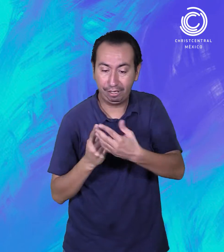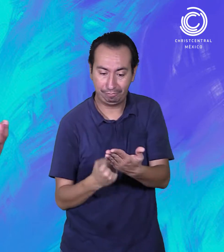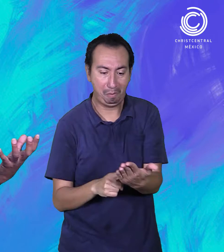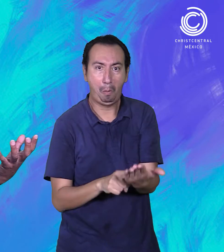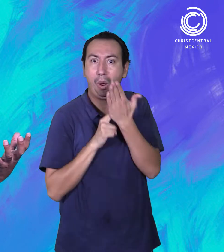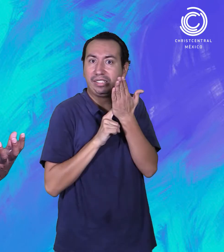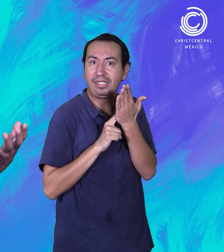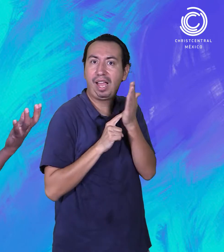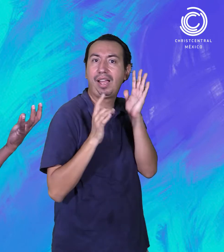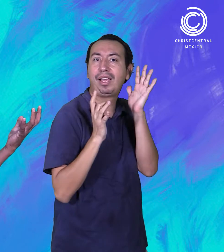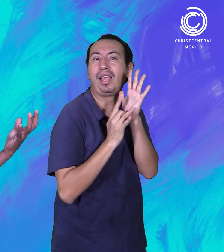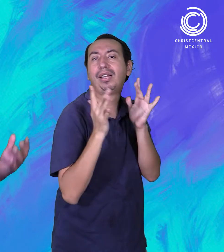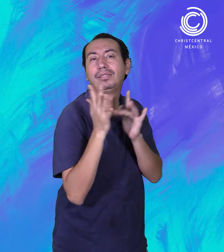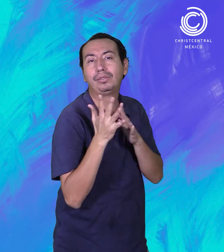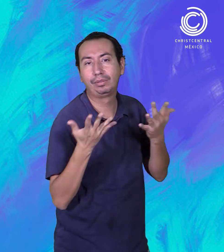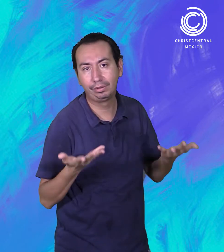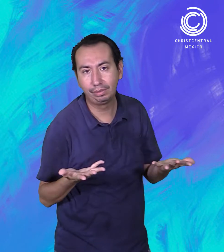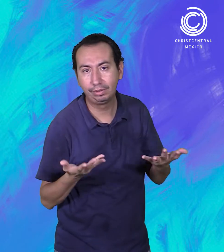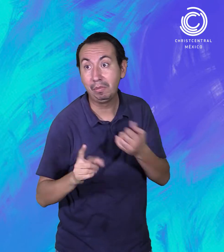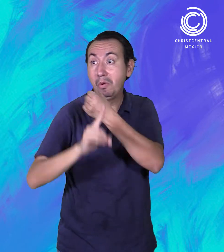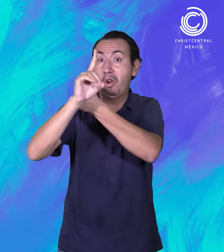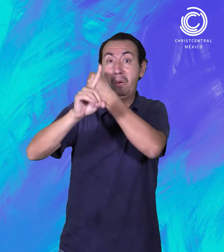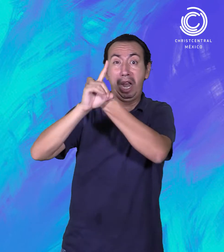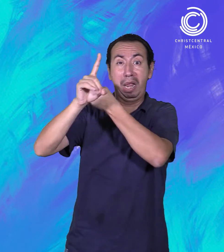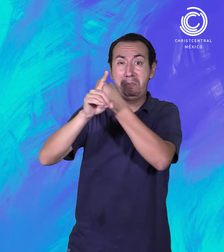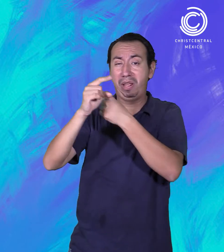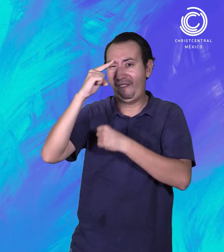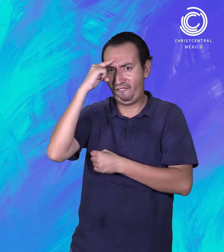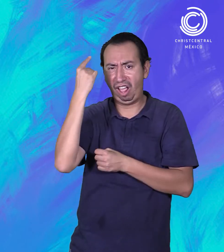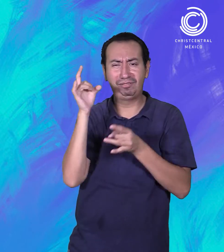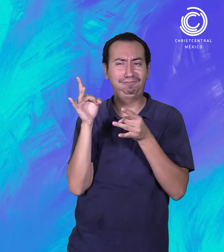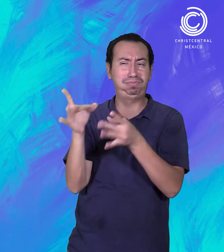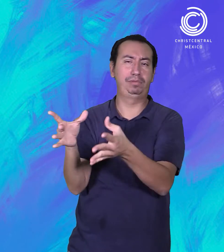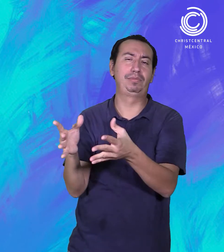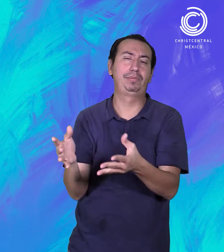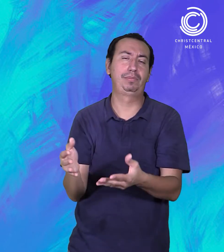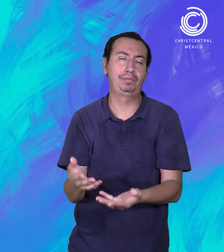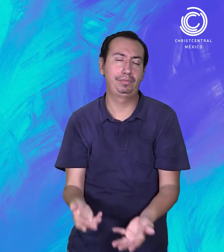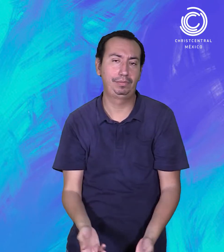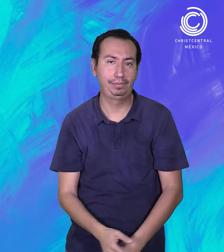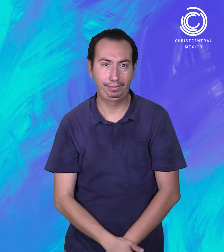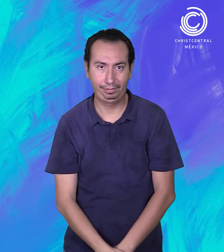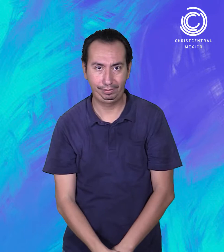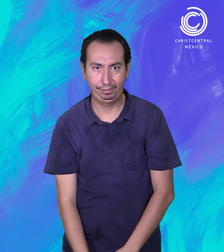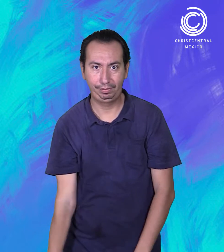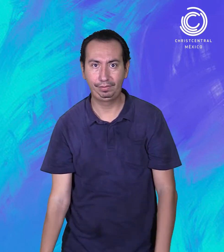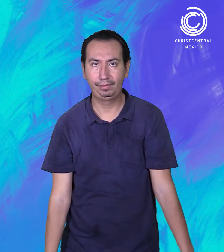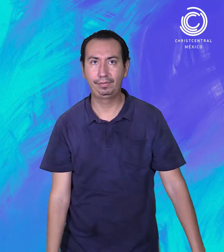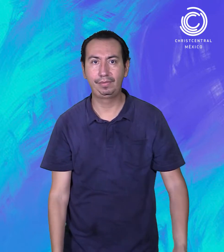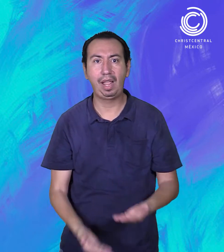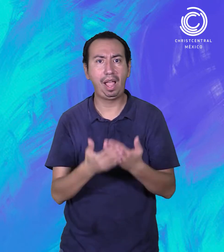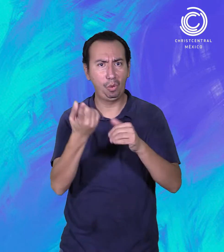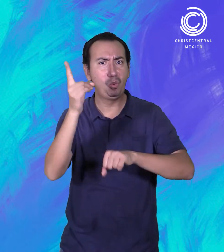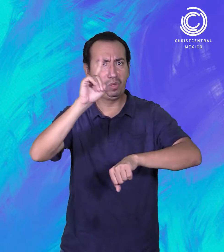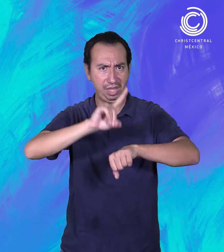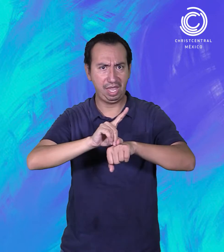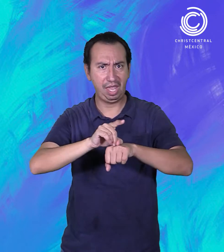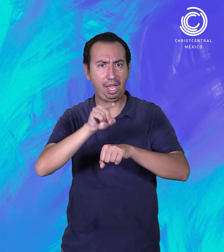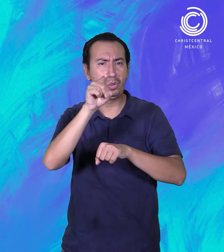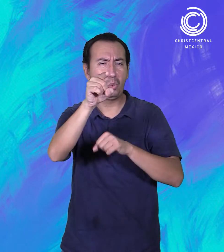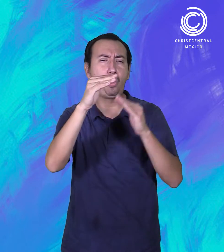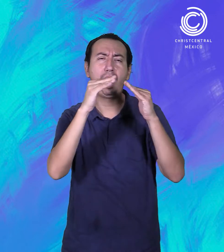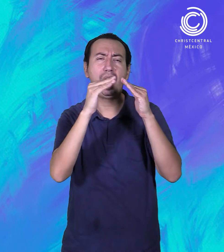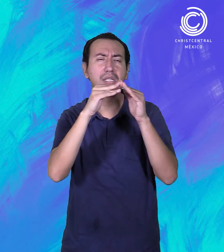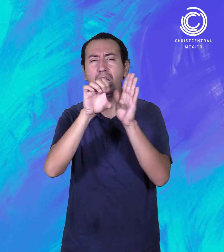vida y el que nos ayuda para hacerle frente a las crisis complicadas. Un día tocan a la puerta en tu